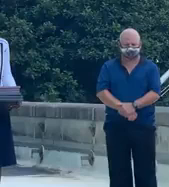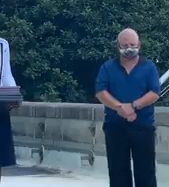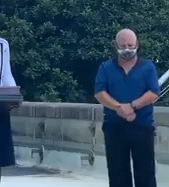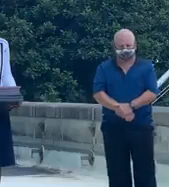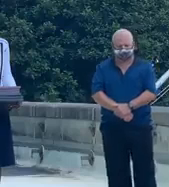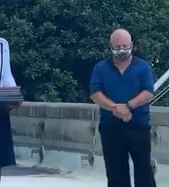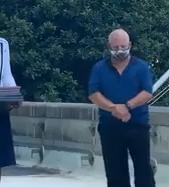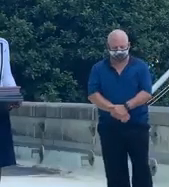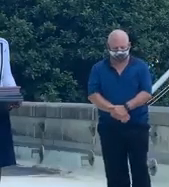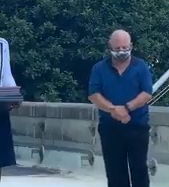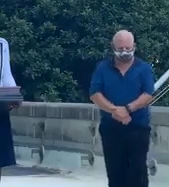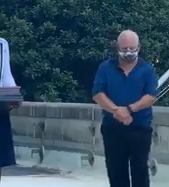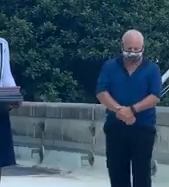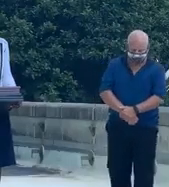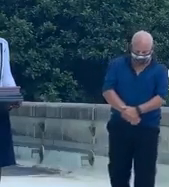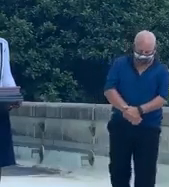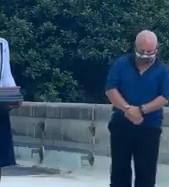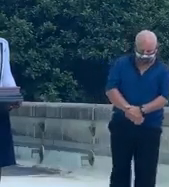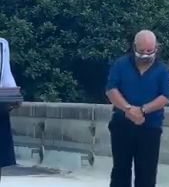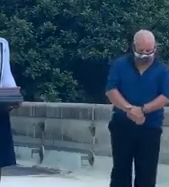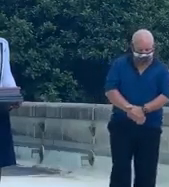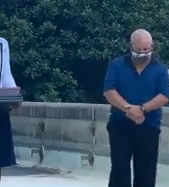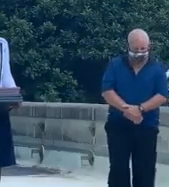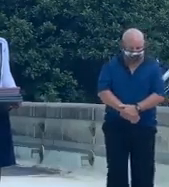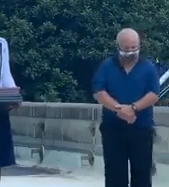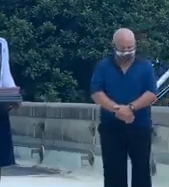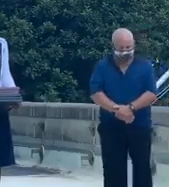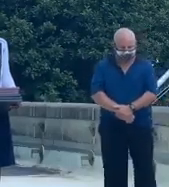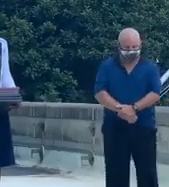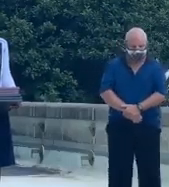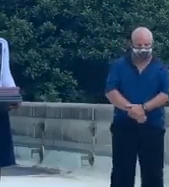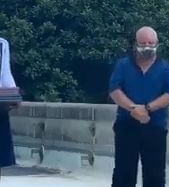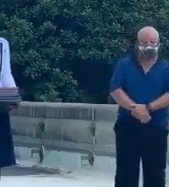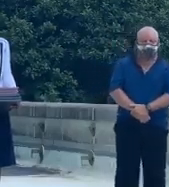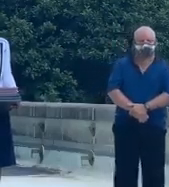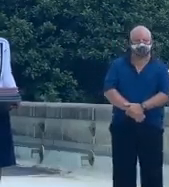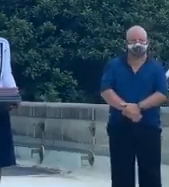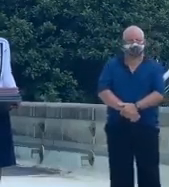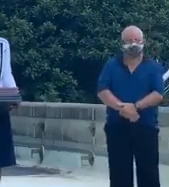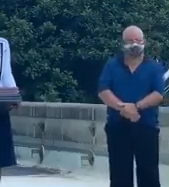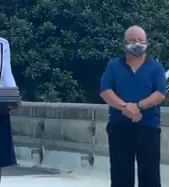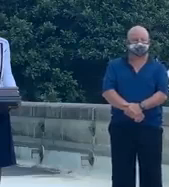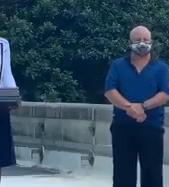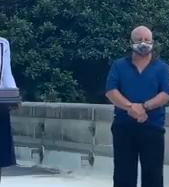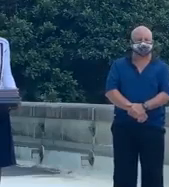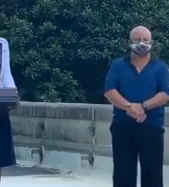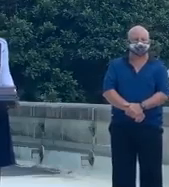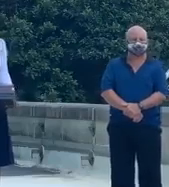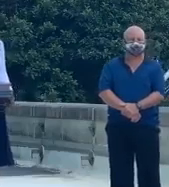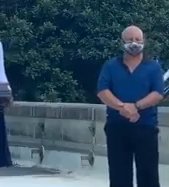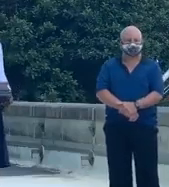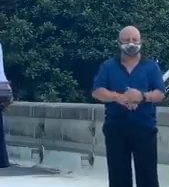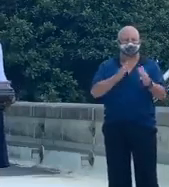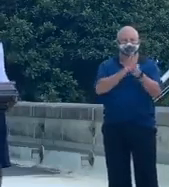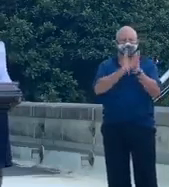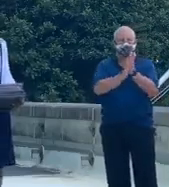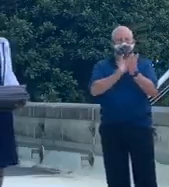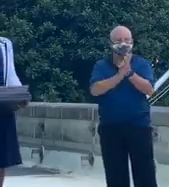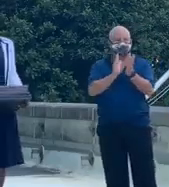mayor for the hospitality, the attention, and for making us feel at home. Muchas gracias.